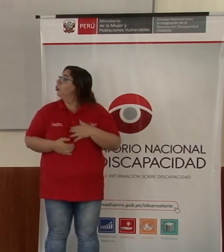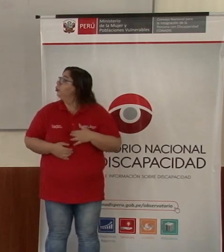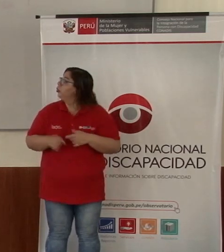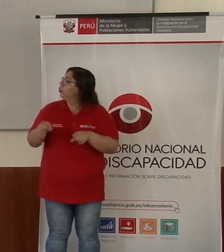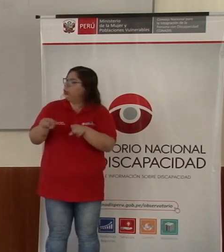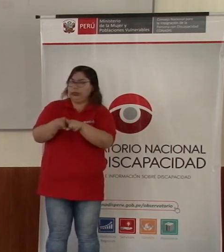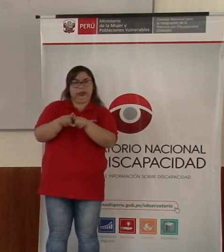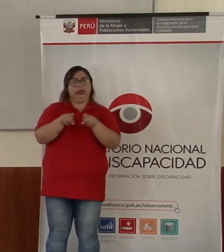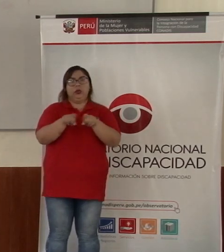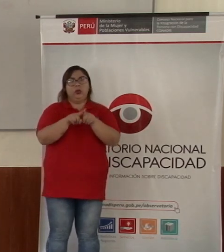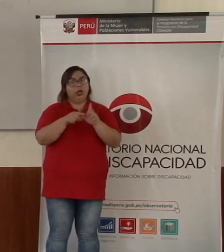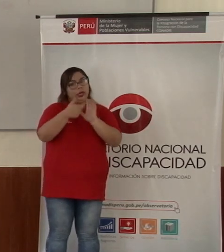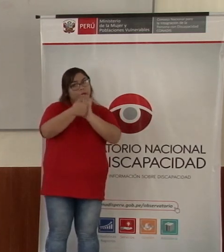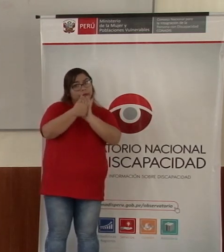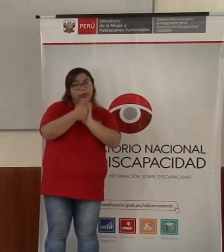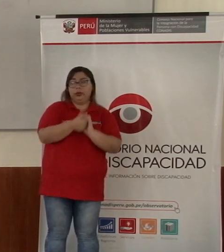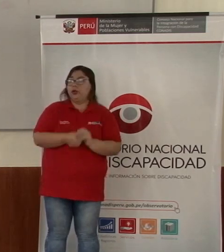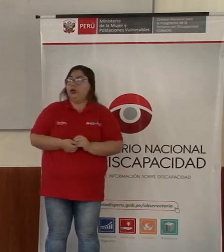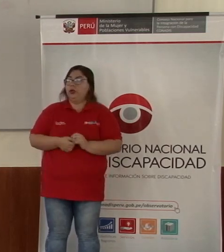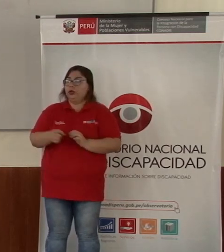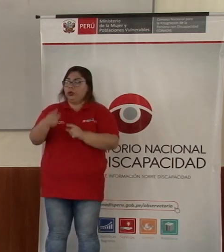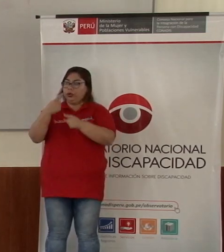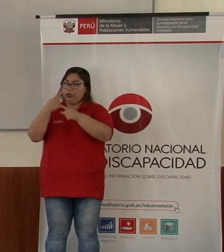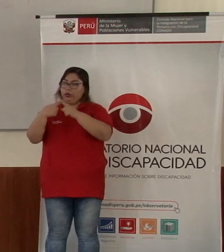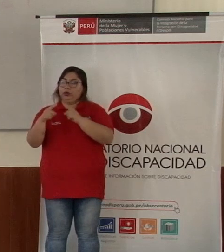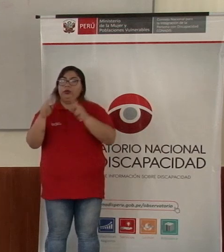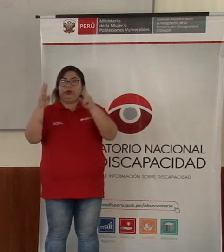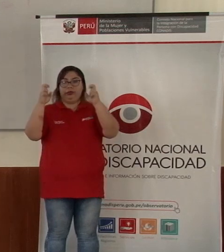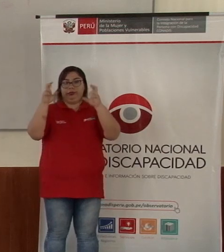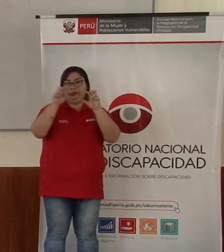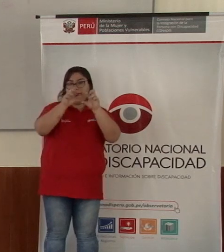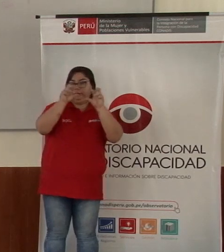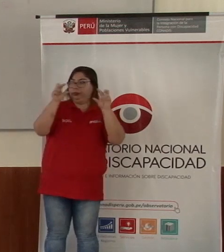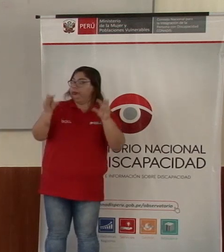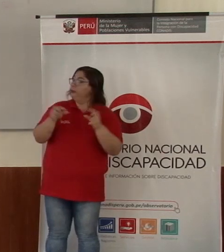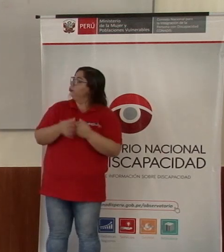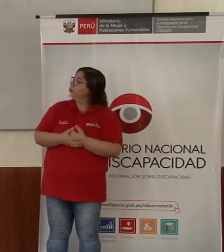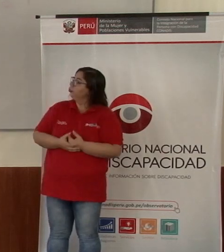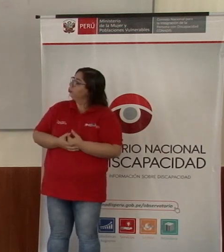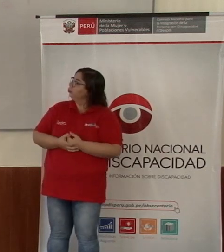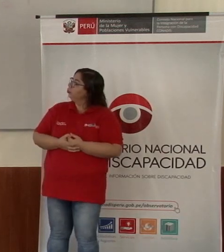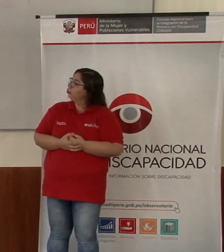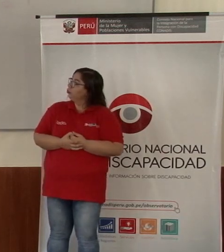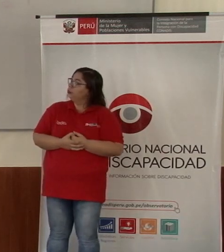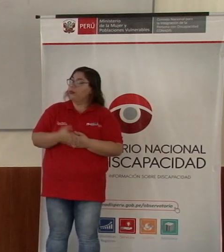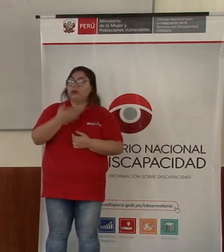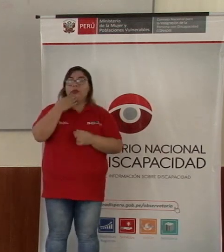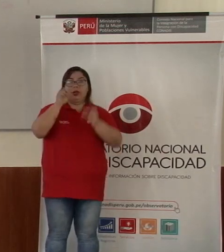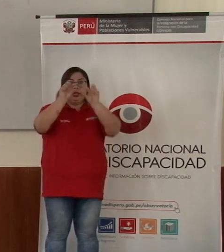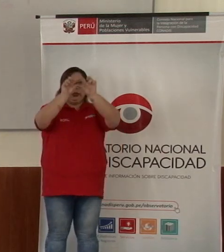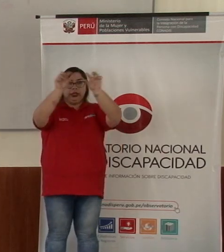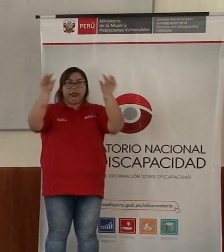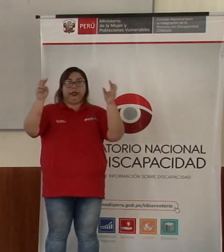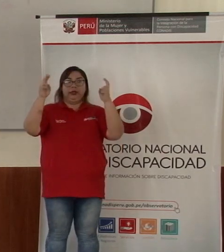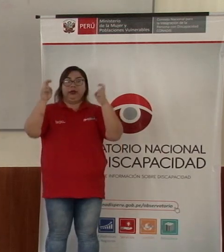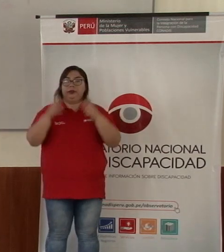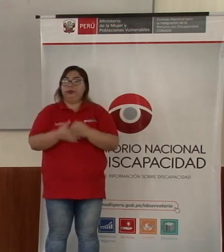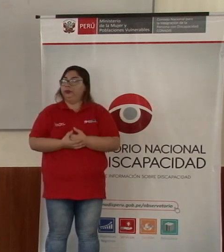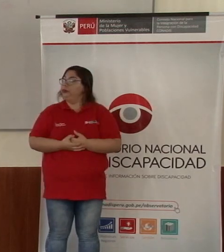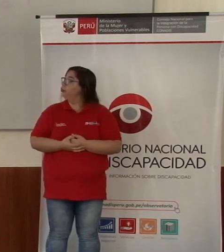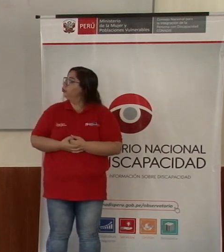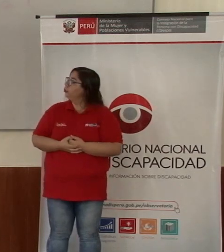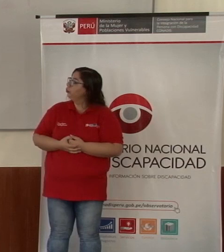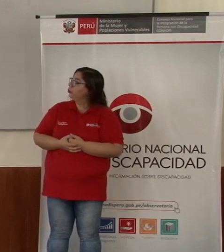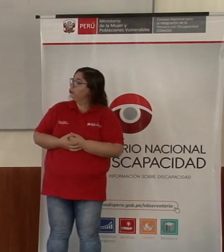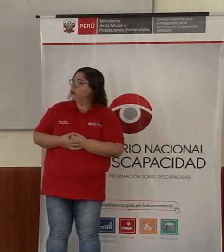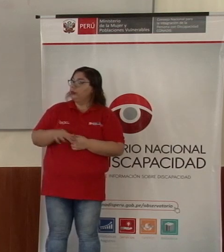el mismo artículo con diferente epígrafe. Epígrafe es el título que lleva el artículo, que dice lo siguiente.